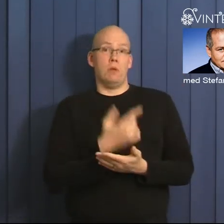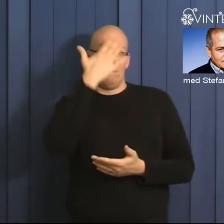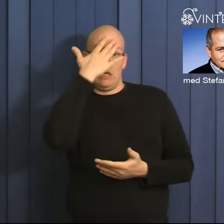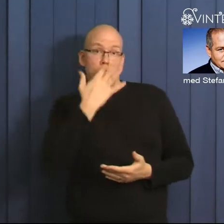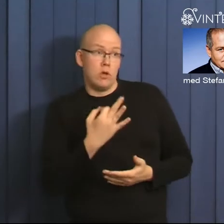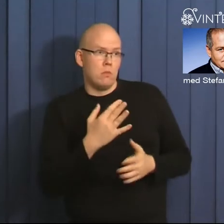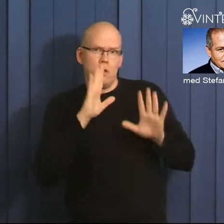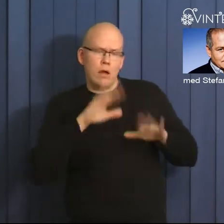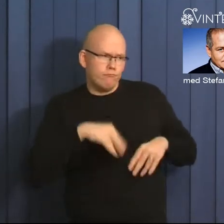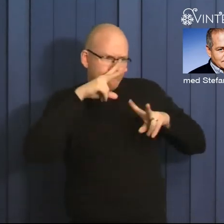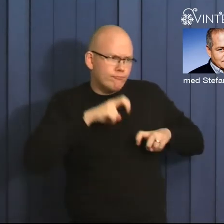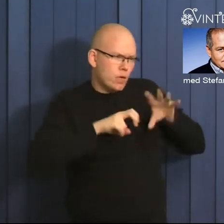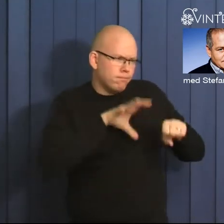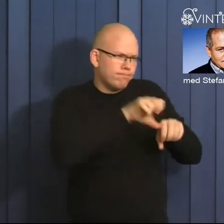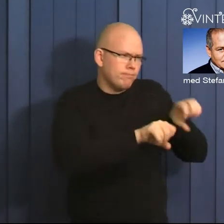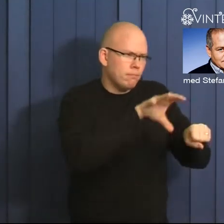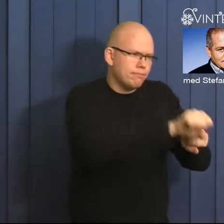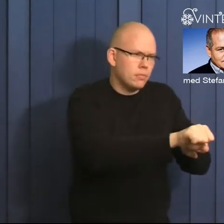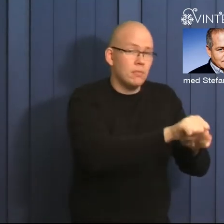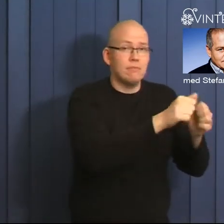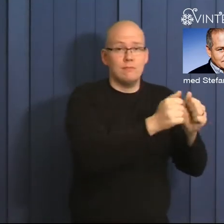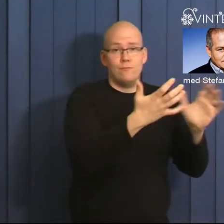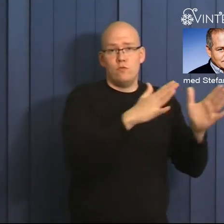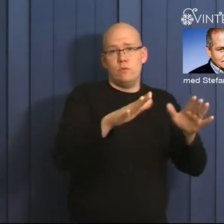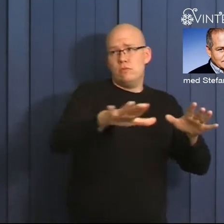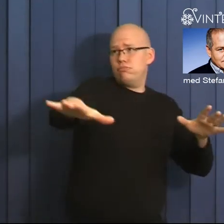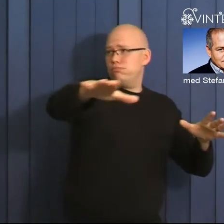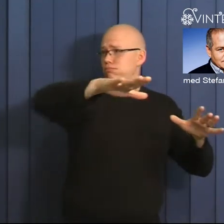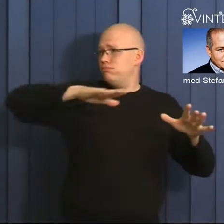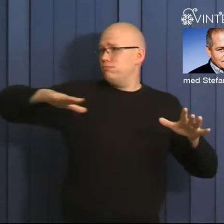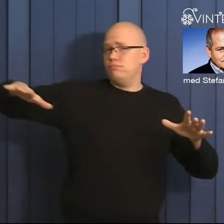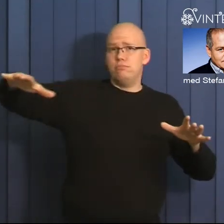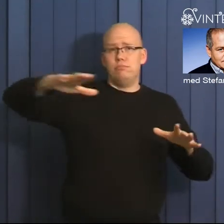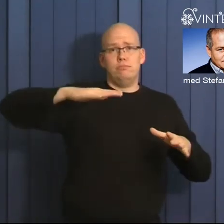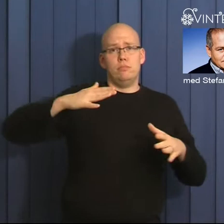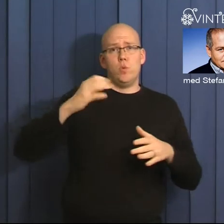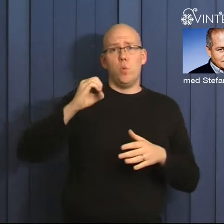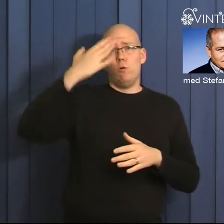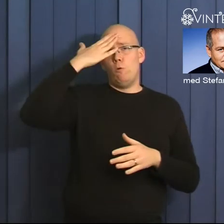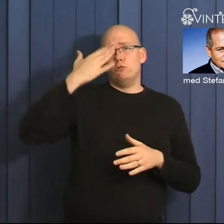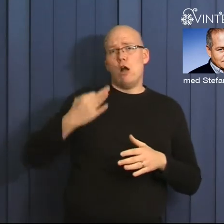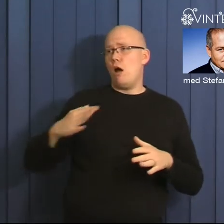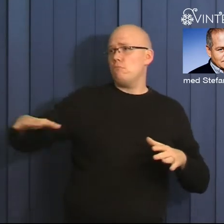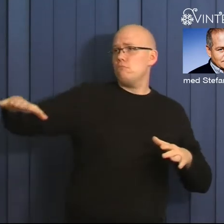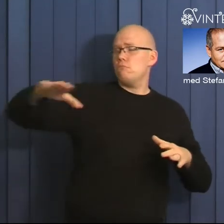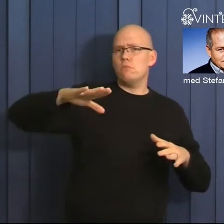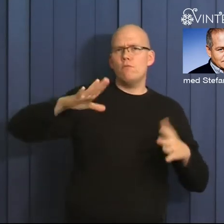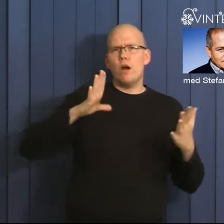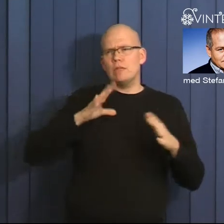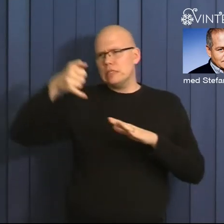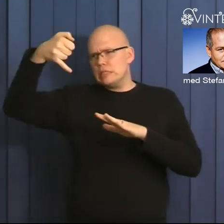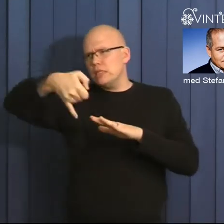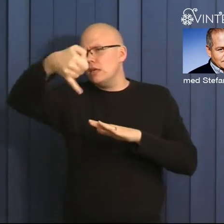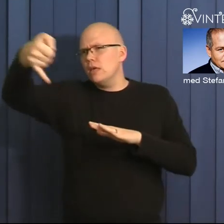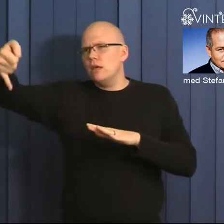stora landvinningar existerar ännu enorma vita fläckar av okunskap Vilka krafter som döljer sig i det som